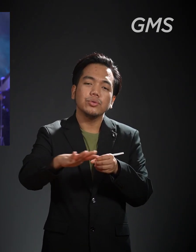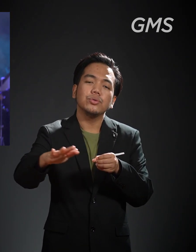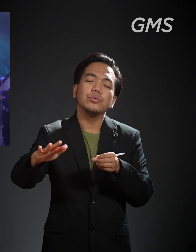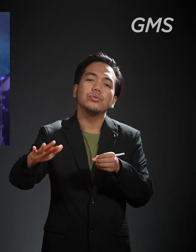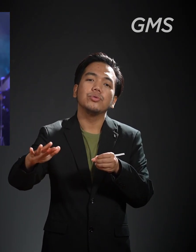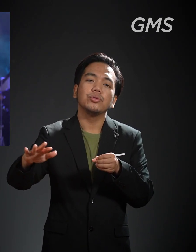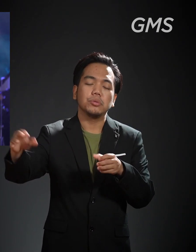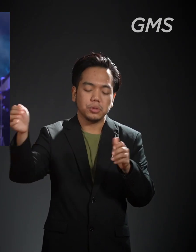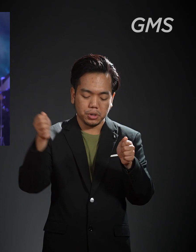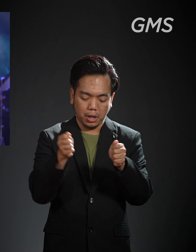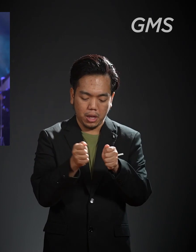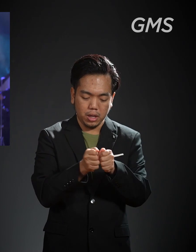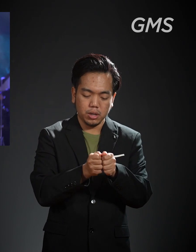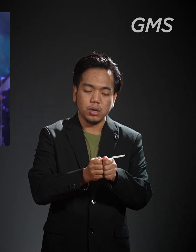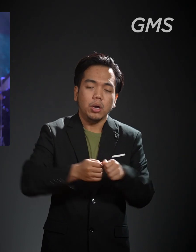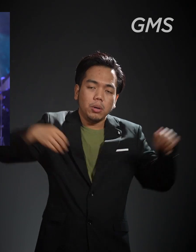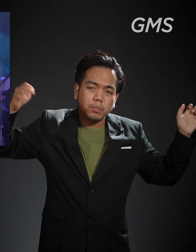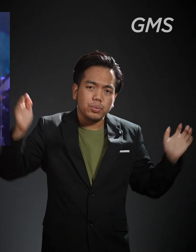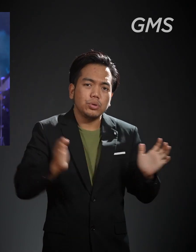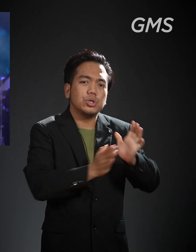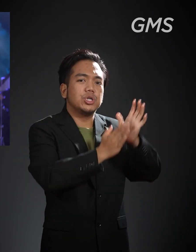penuh dengan